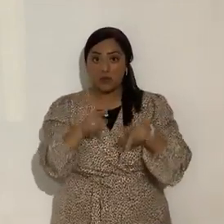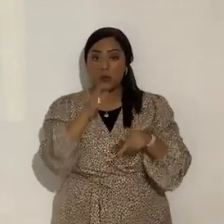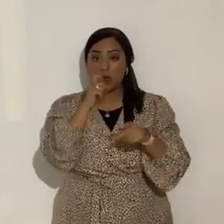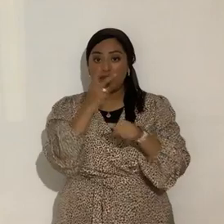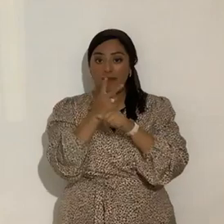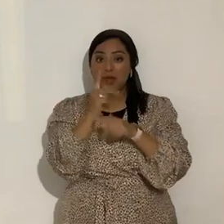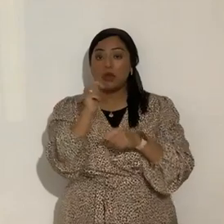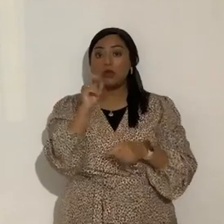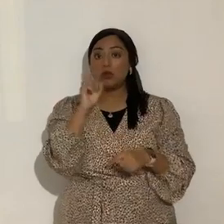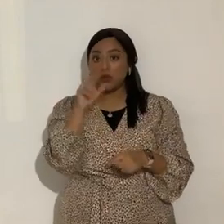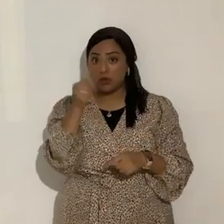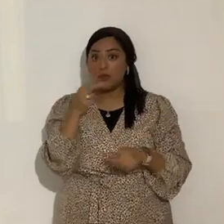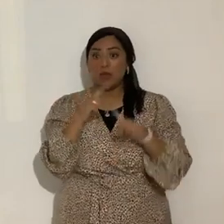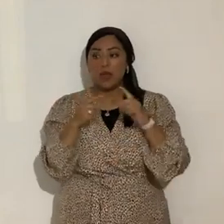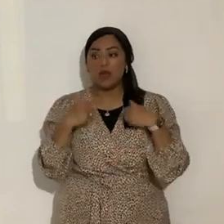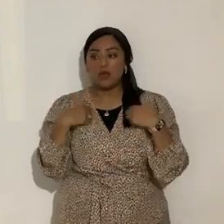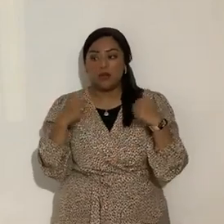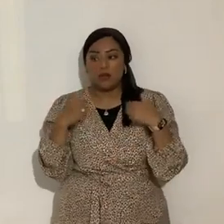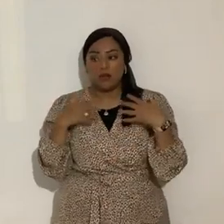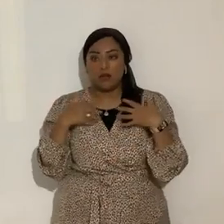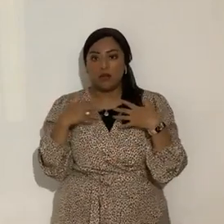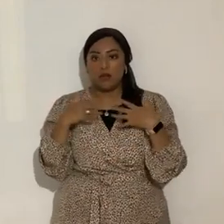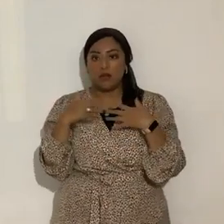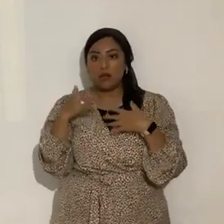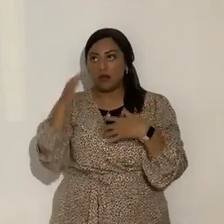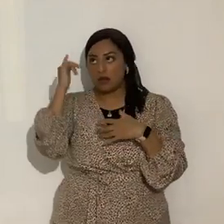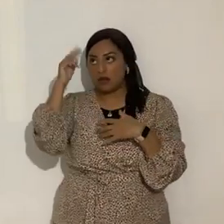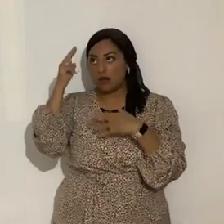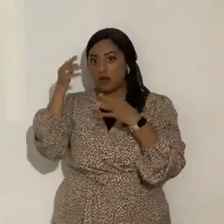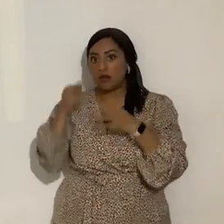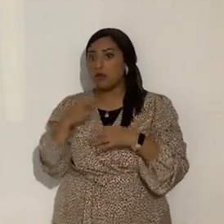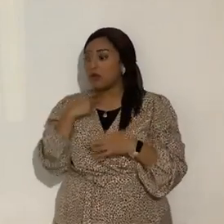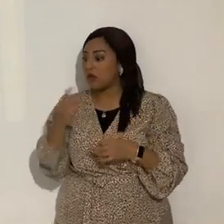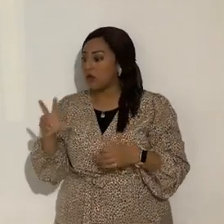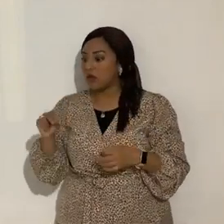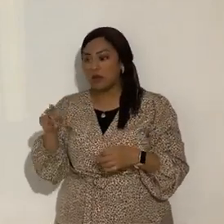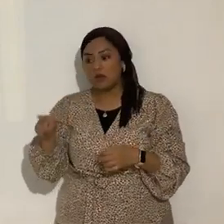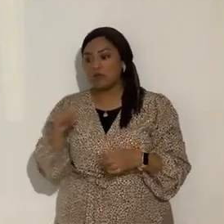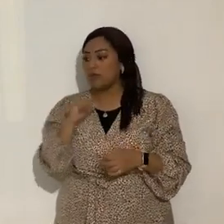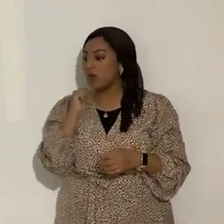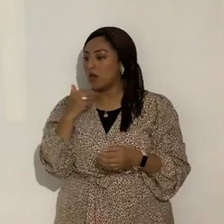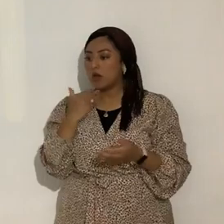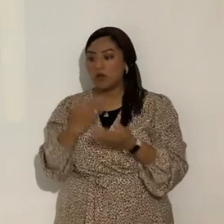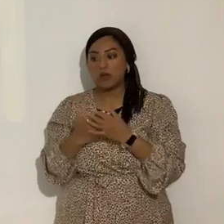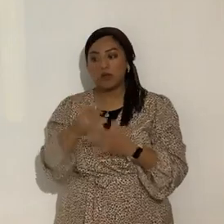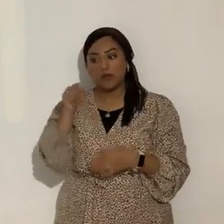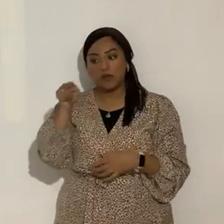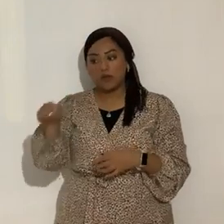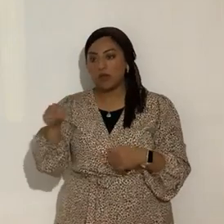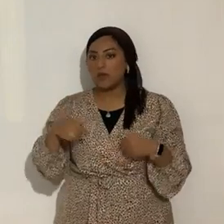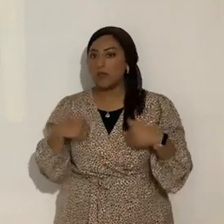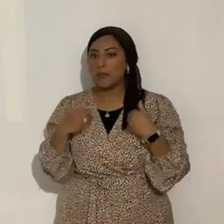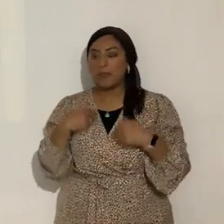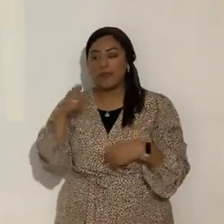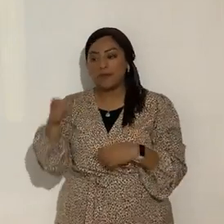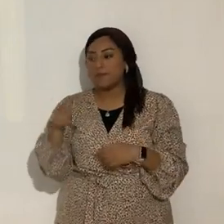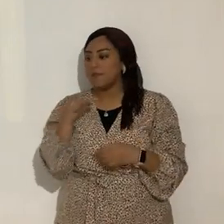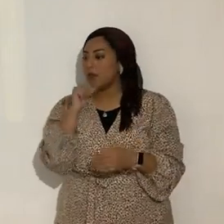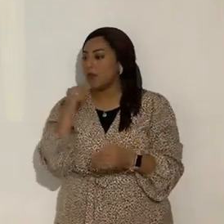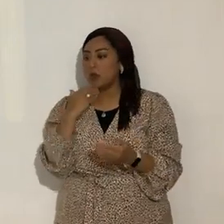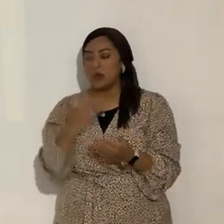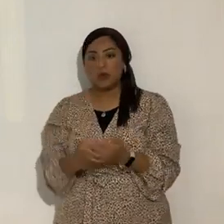Torah, pero le tiene miedo a la voluntad del Todopoderoso que le diga, no, no te conviene ese joven, no te conviene esa